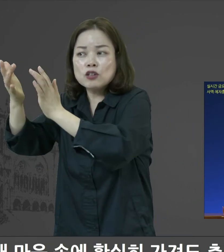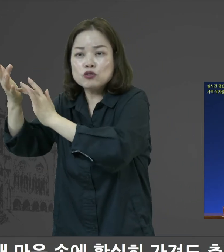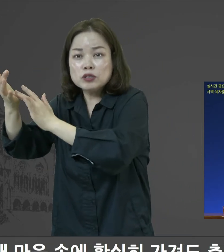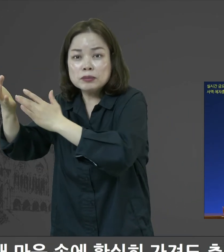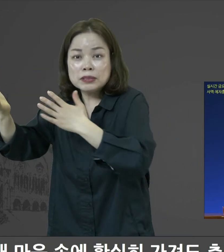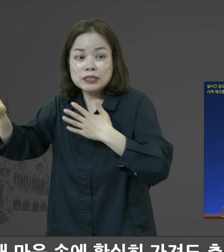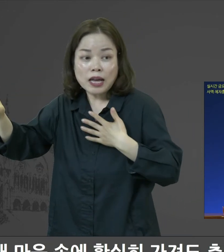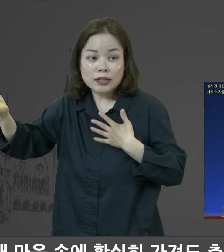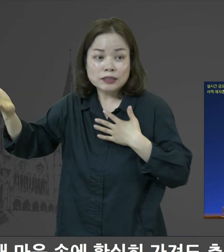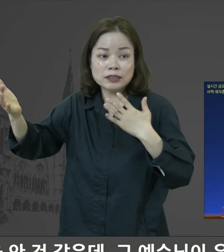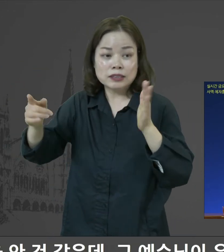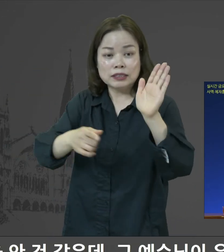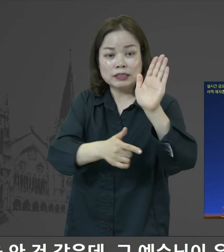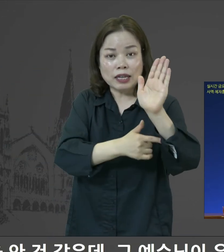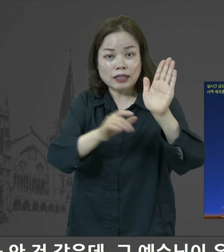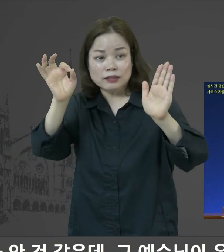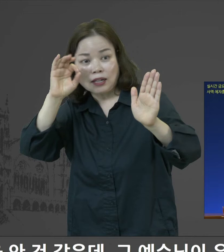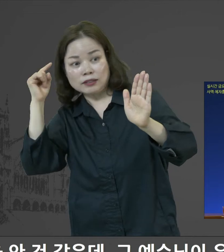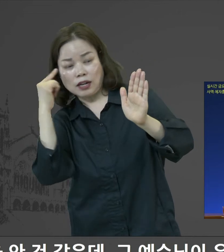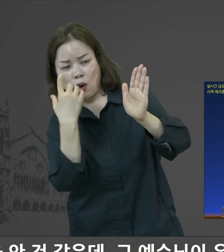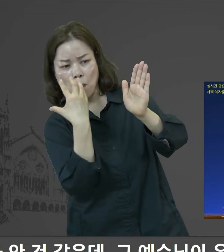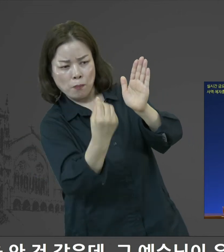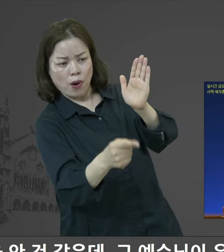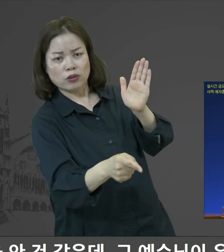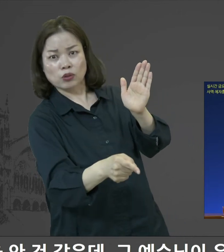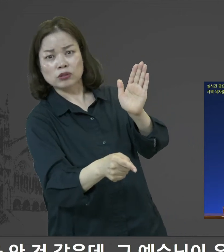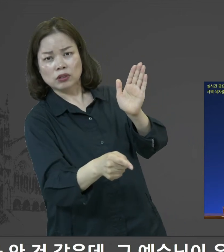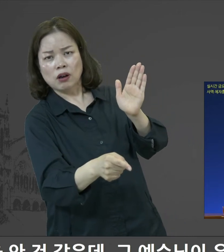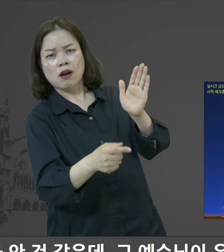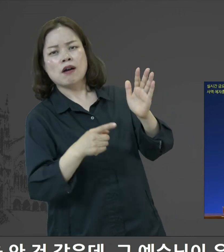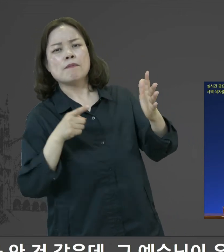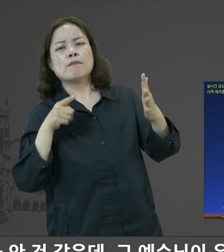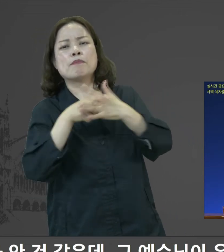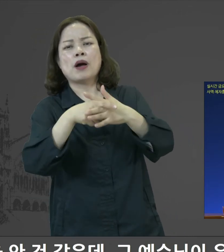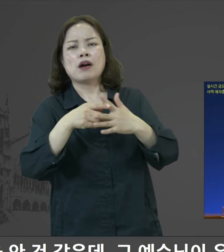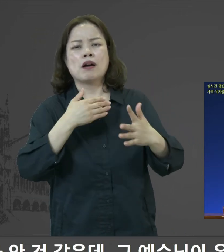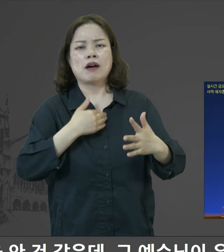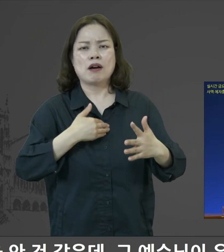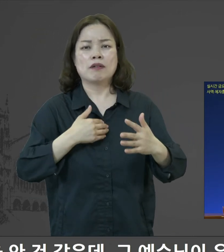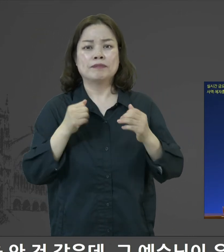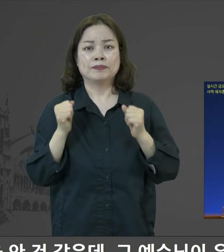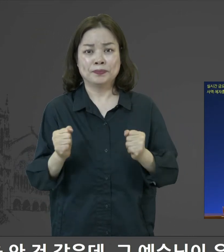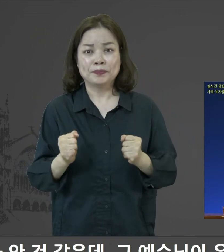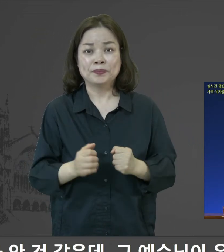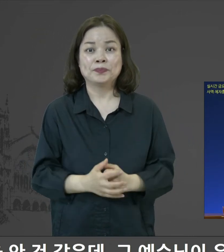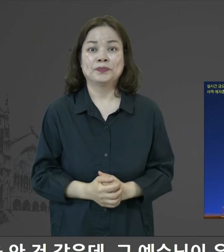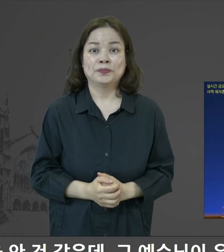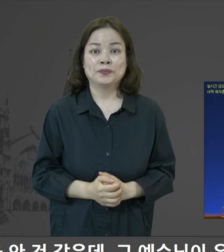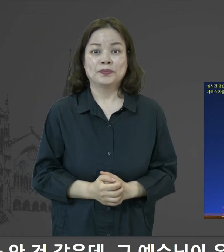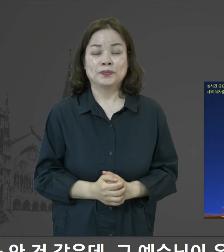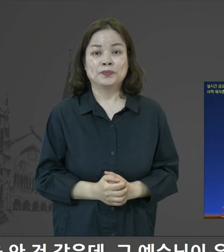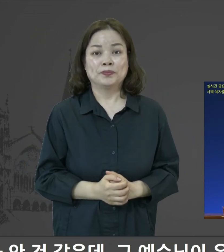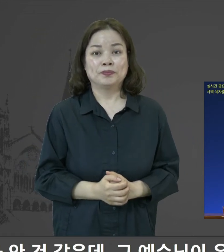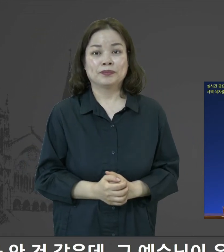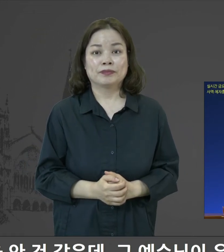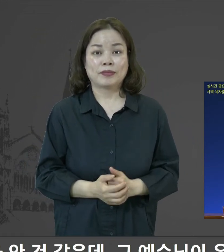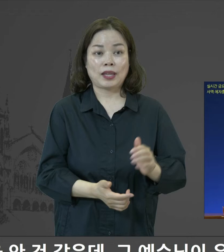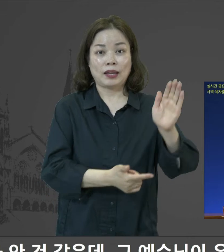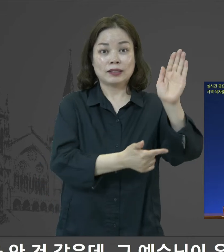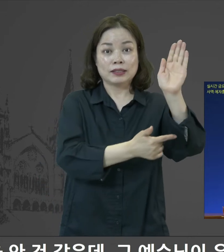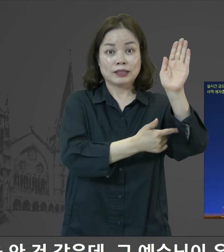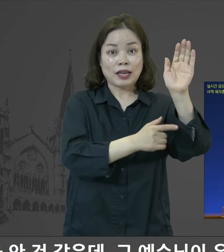먼저 찾았다. 예수님이 나를 먼저 알고 계셨다. 그런 얘기입니다. 그런데